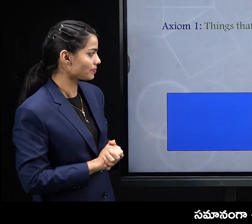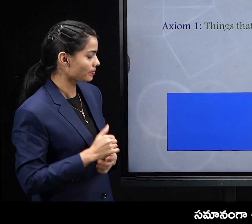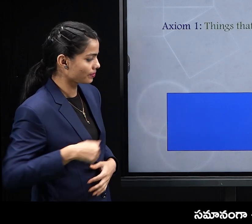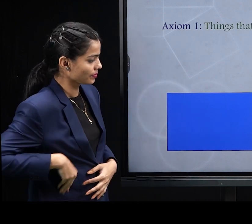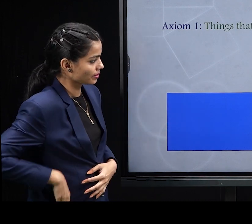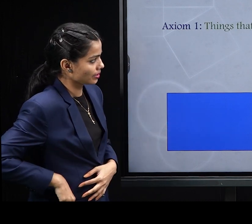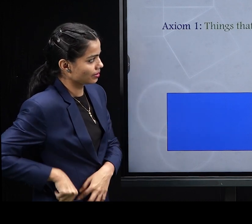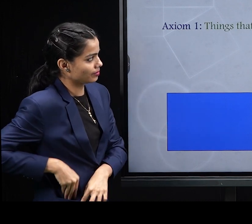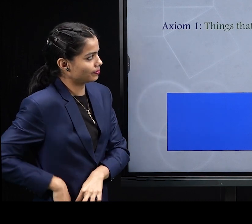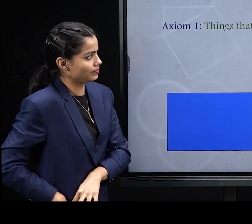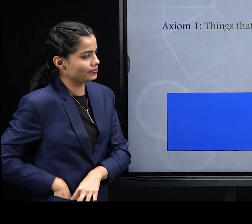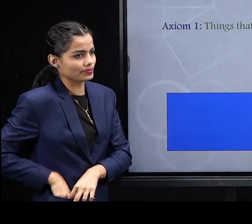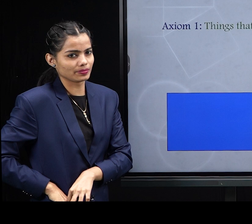వుదా హరణకి